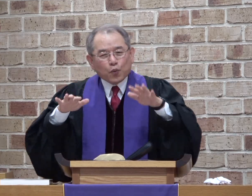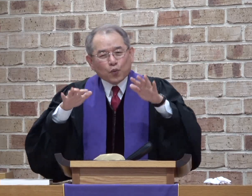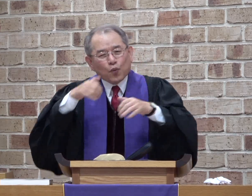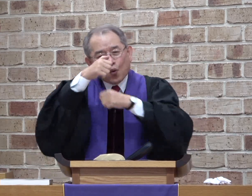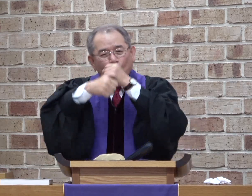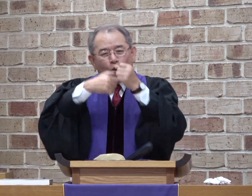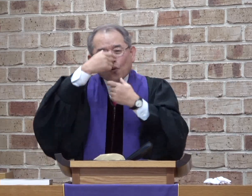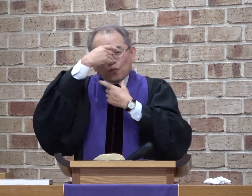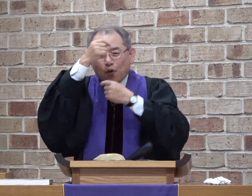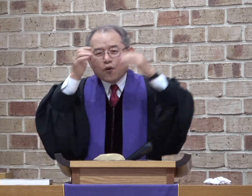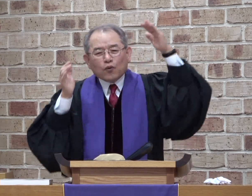그동안